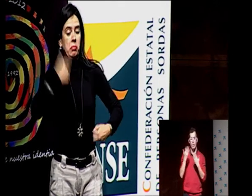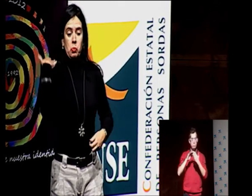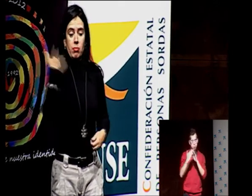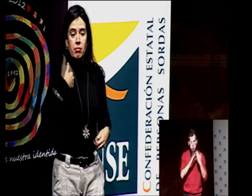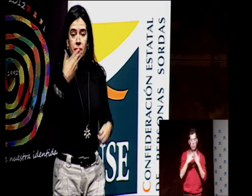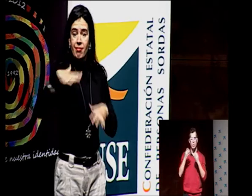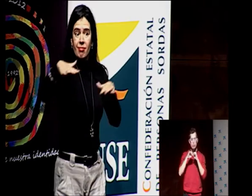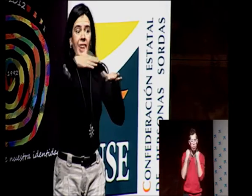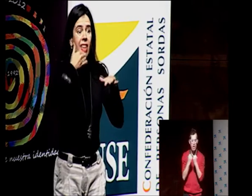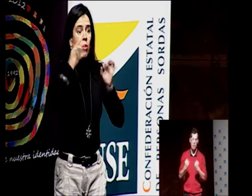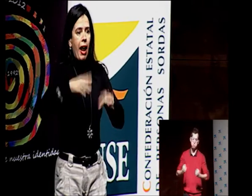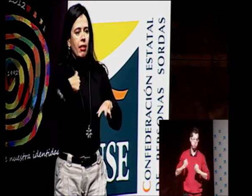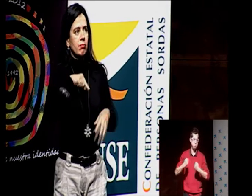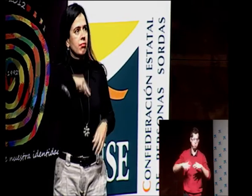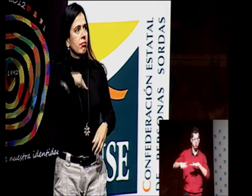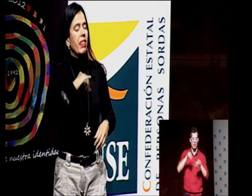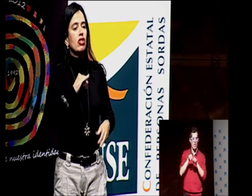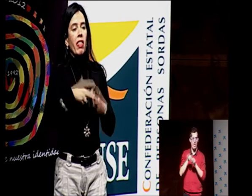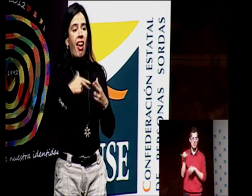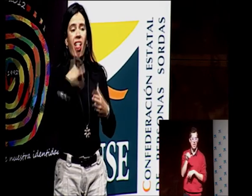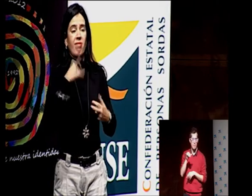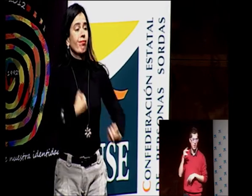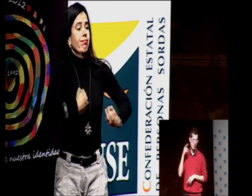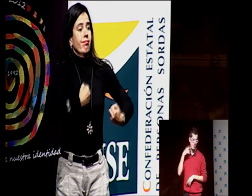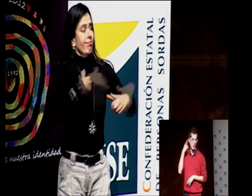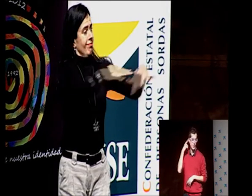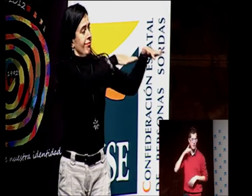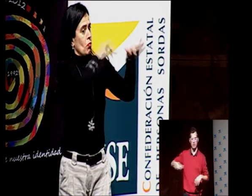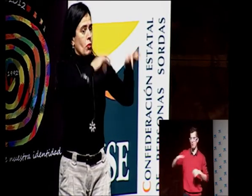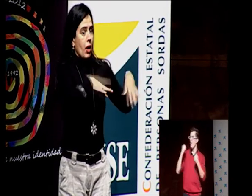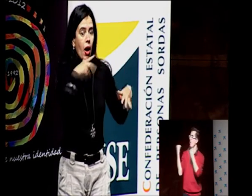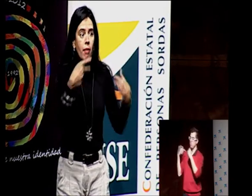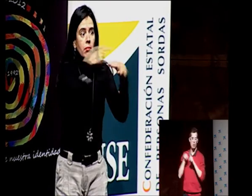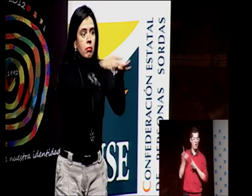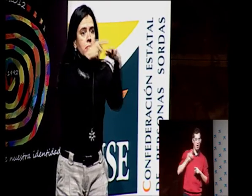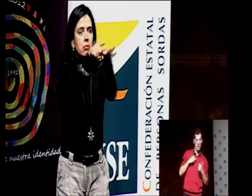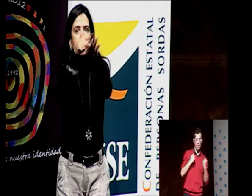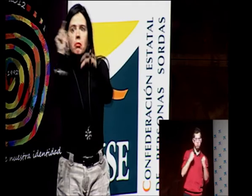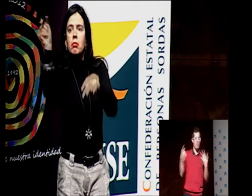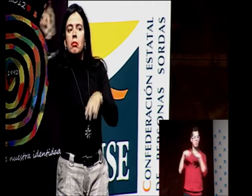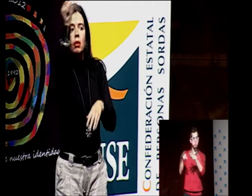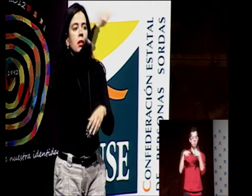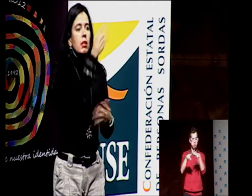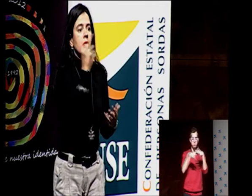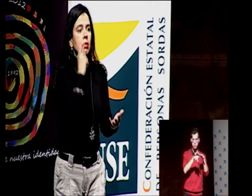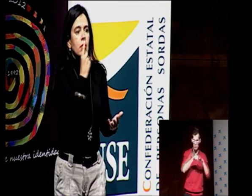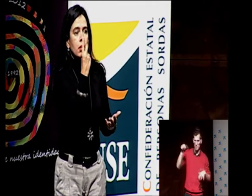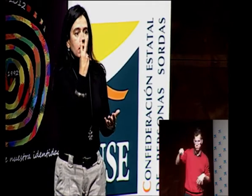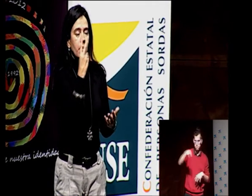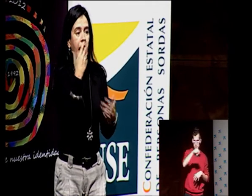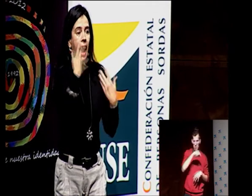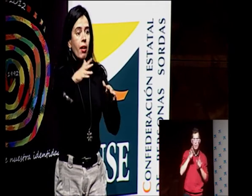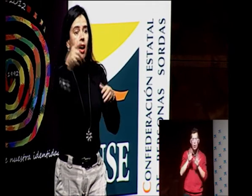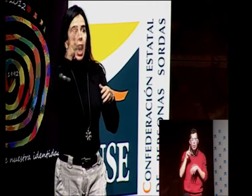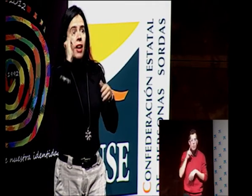noviembre en colegios y en asociaciones independientemente de que tuviéramos sentimiento de identidad